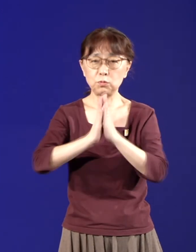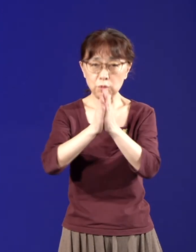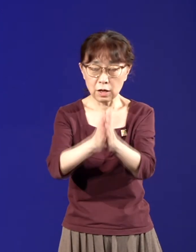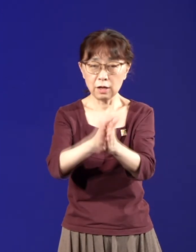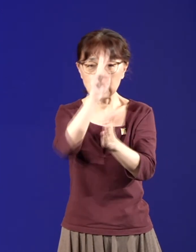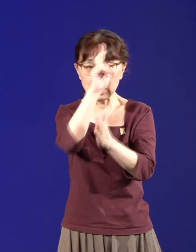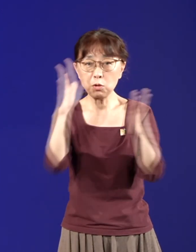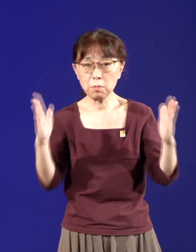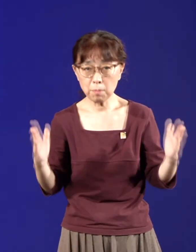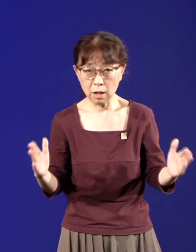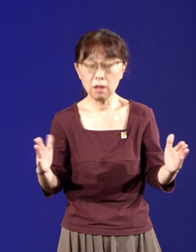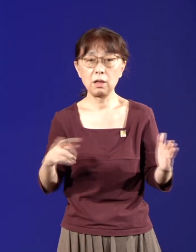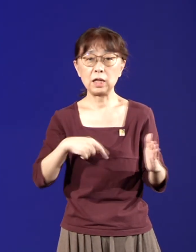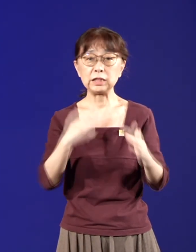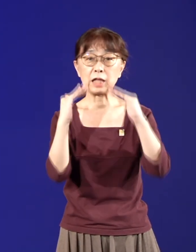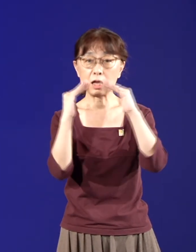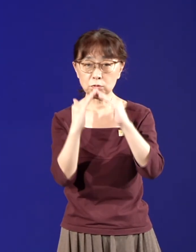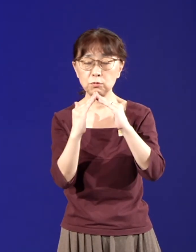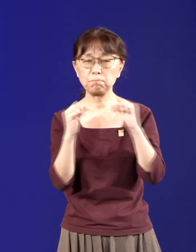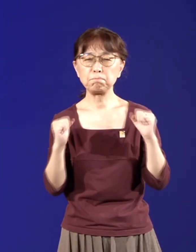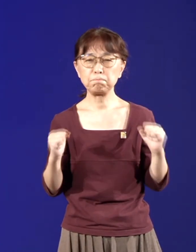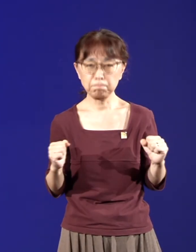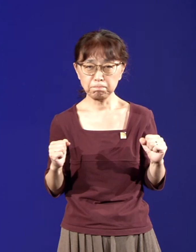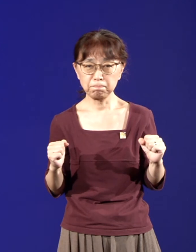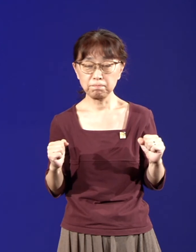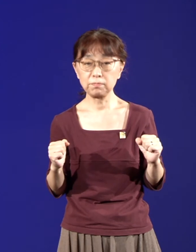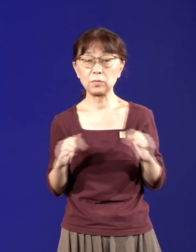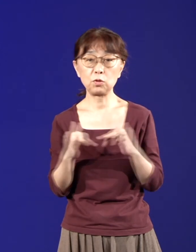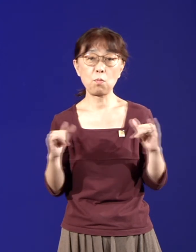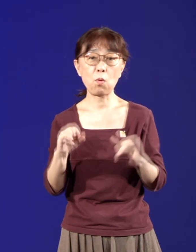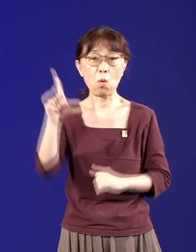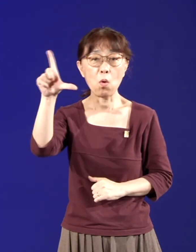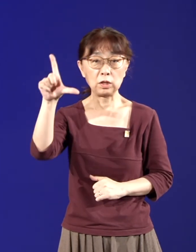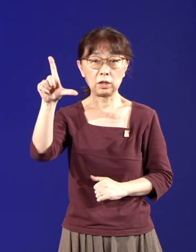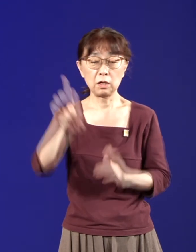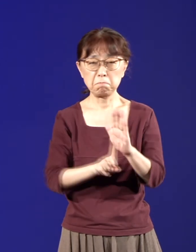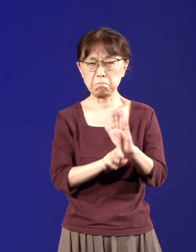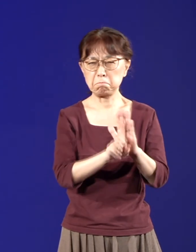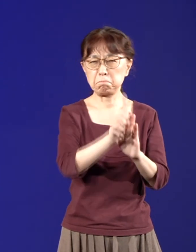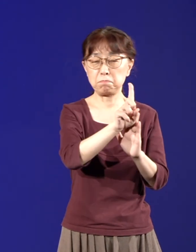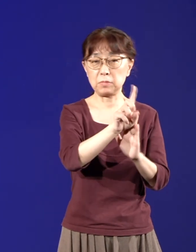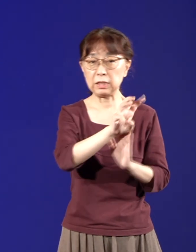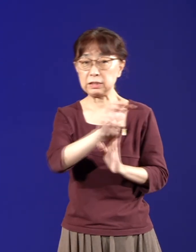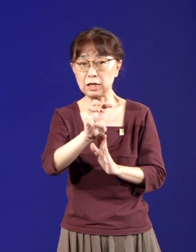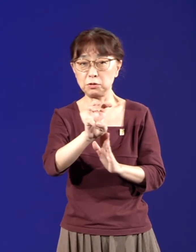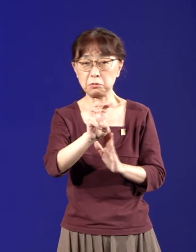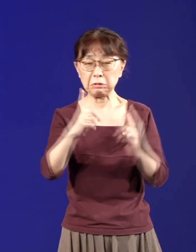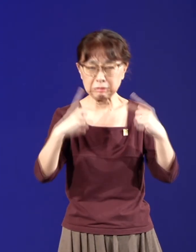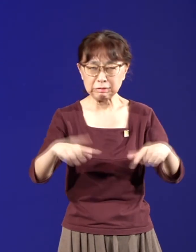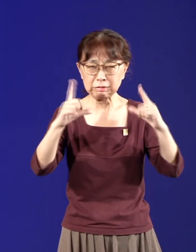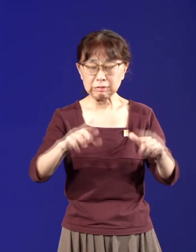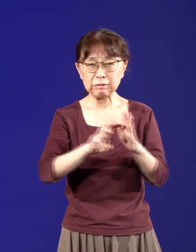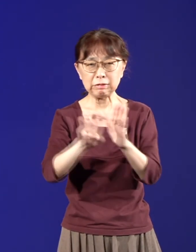もですね、自宅で過ごされる方が多いと思います。30度を超える日、これが連日続